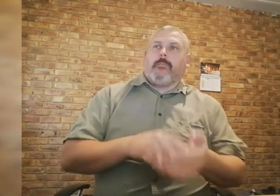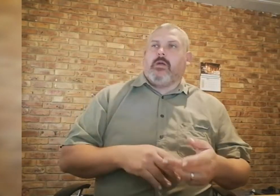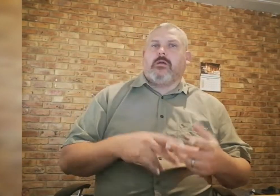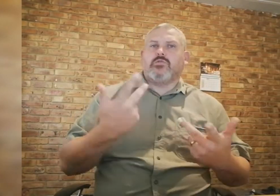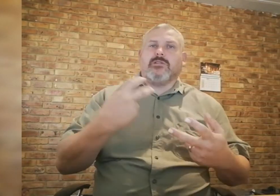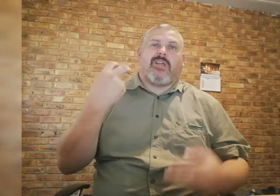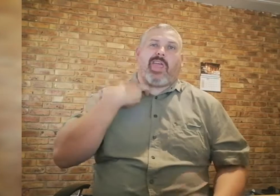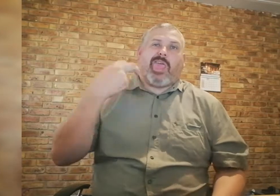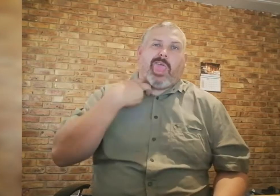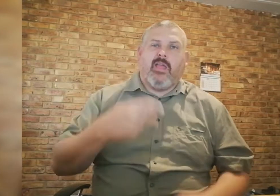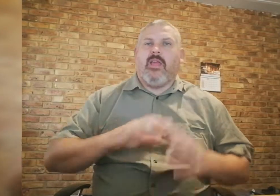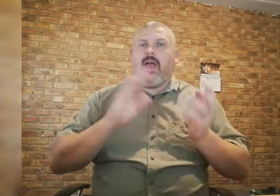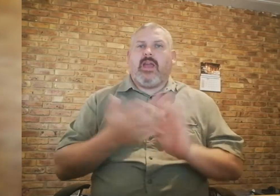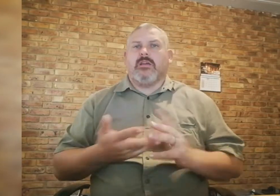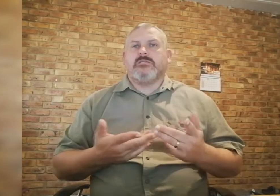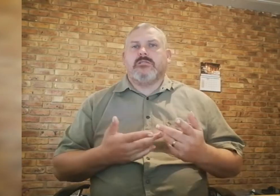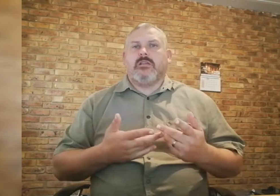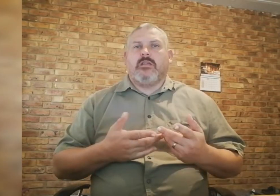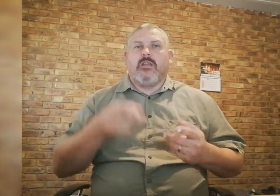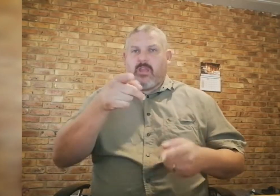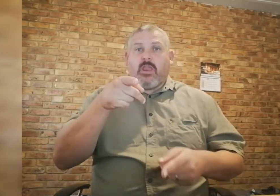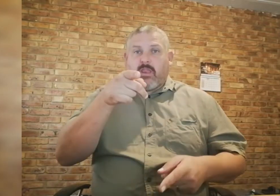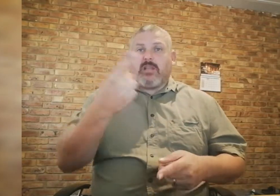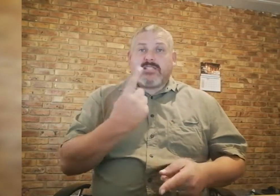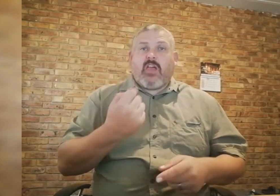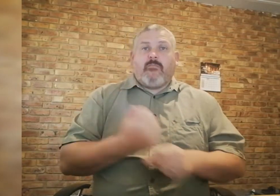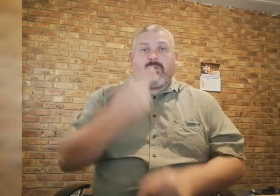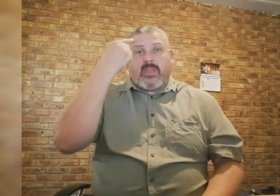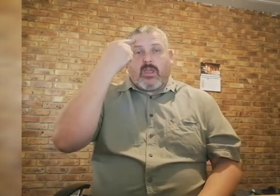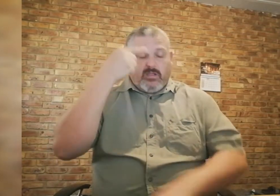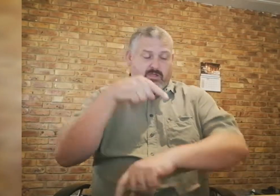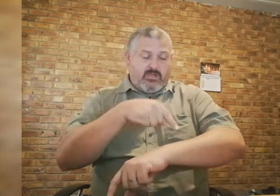of wel op soos alles. Jy self moet denk